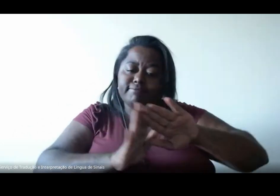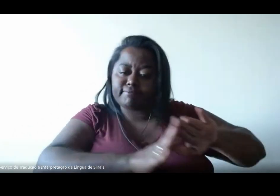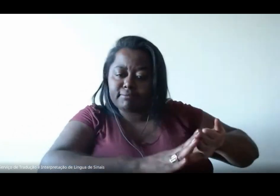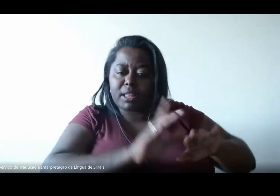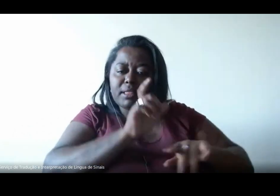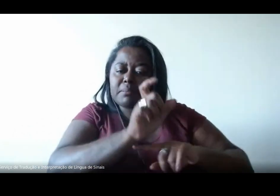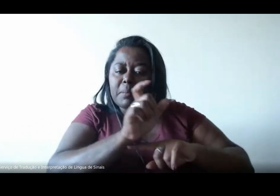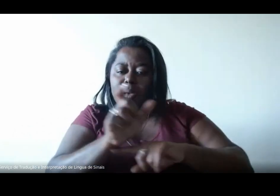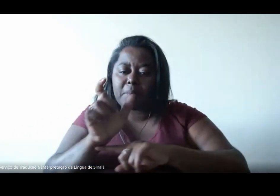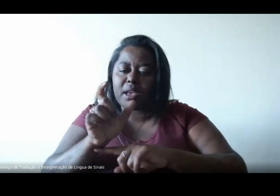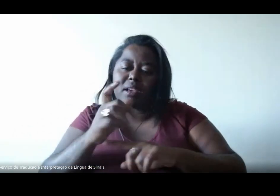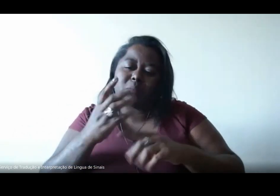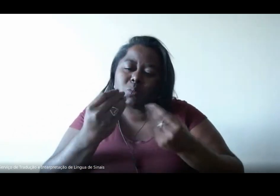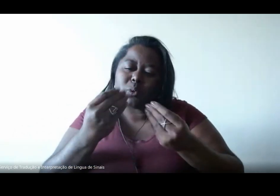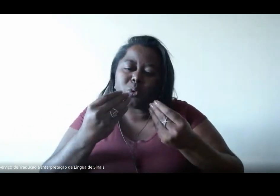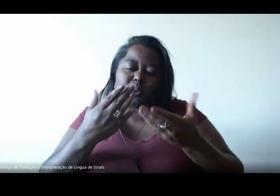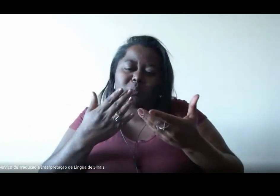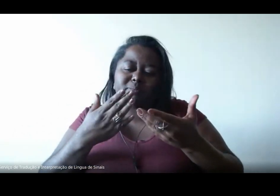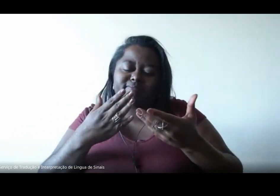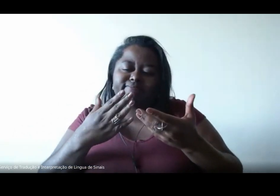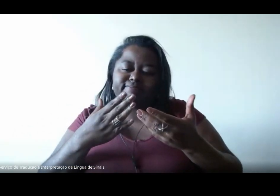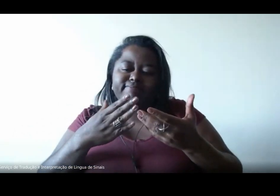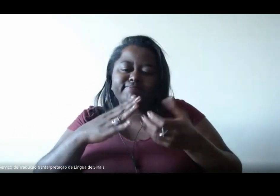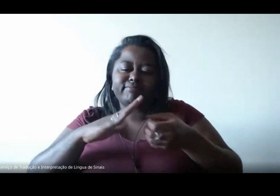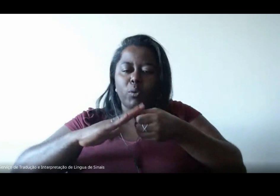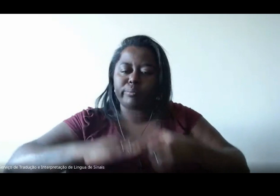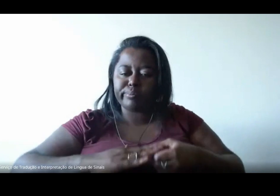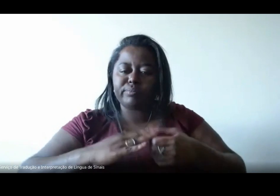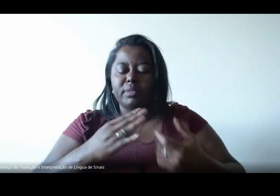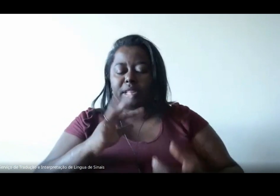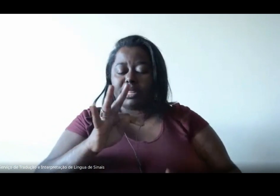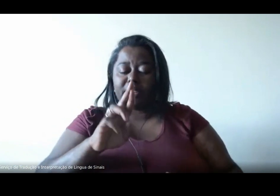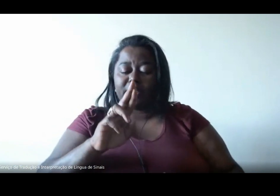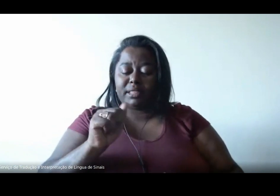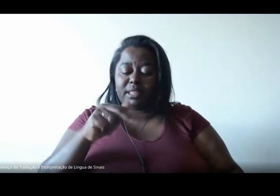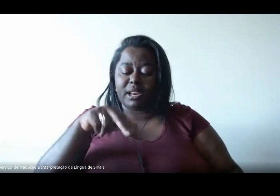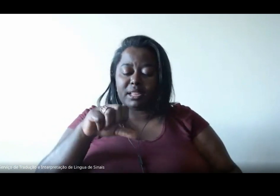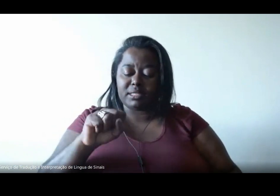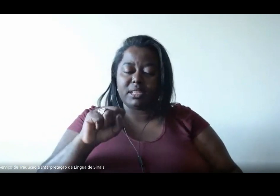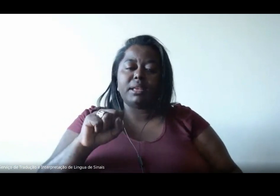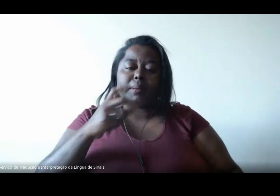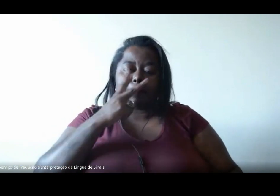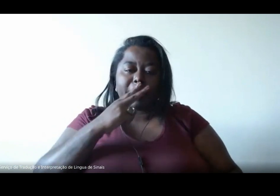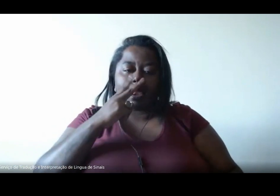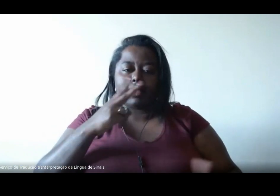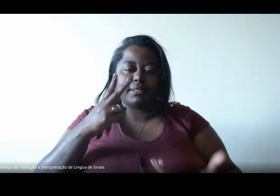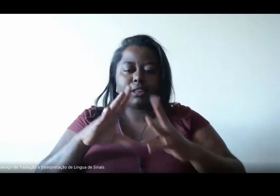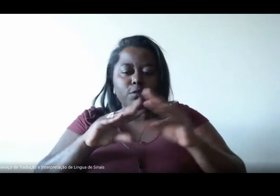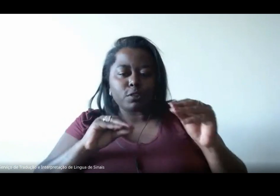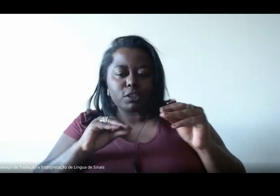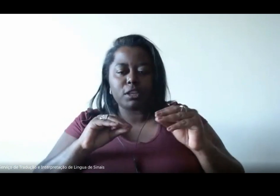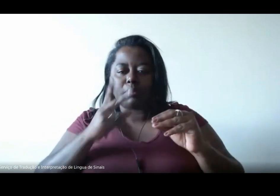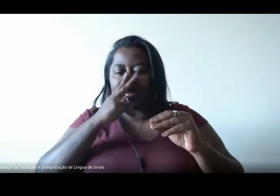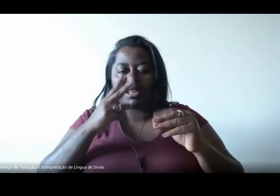termos pejorativos, porque ela acha trânsfuga pejorativo, parece que está fugindo, desertando alguma coisa. Volto à